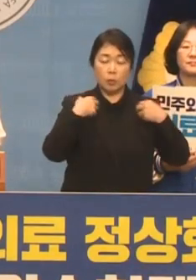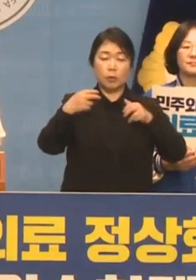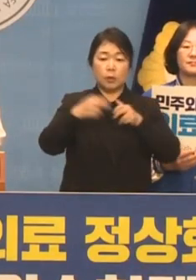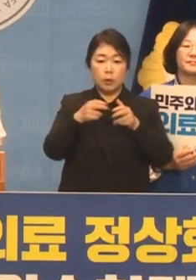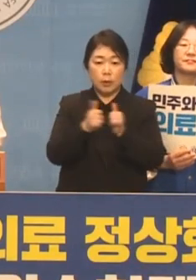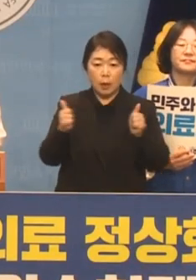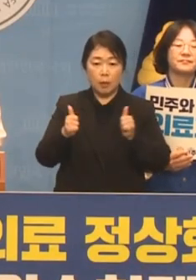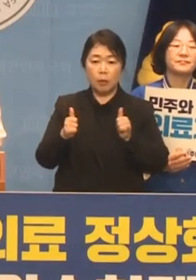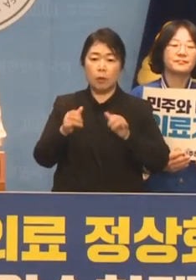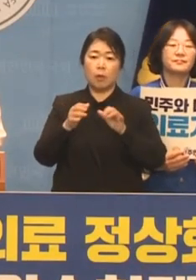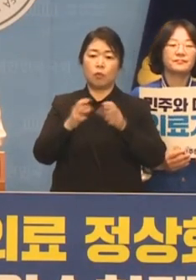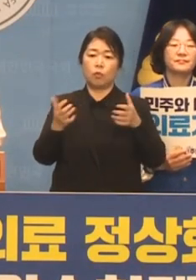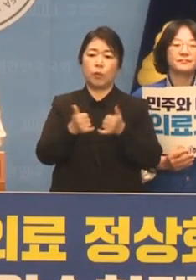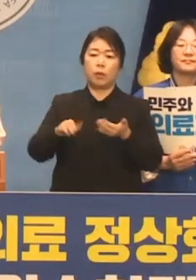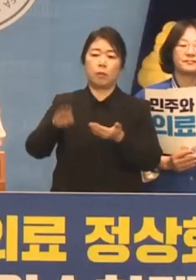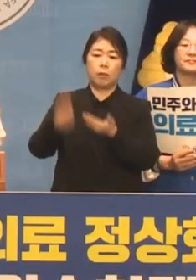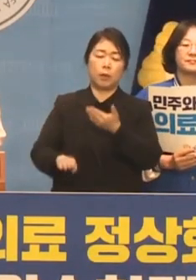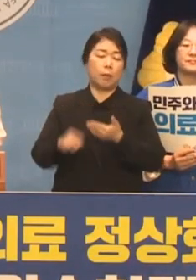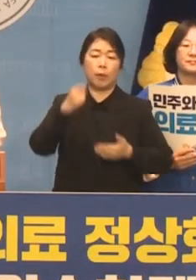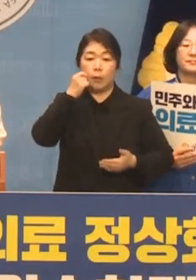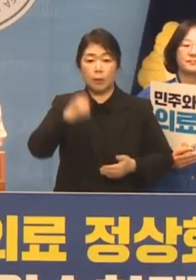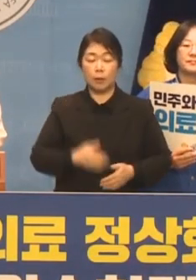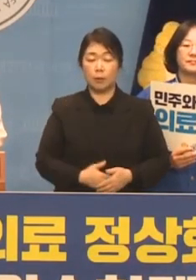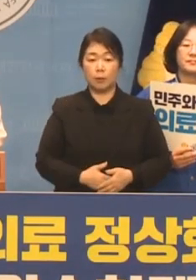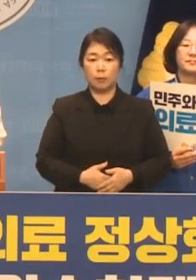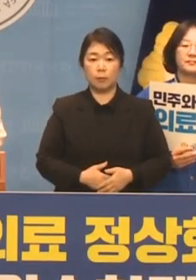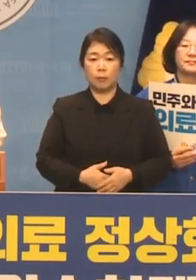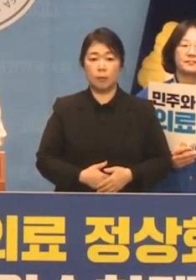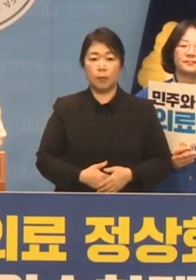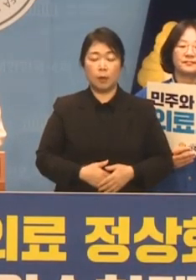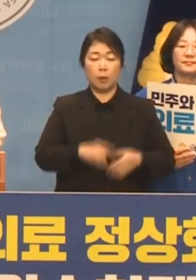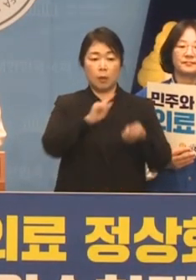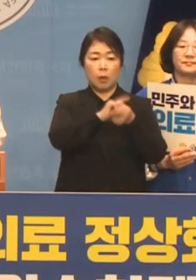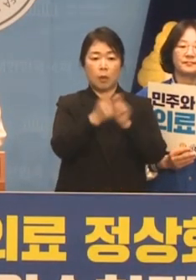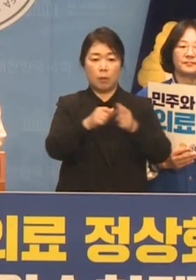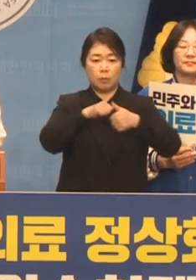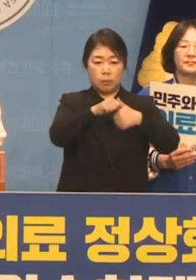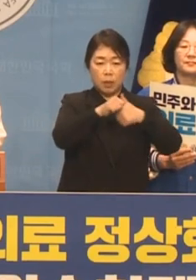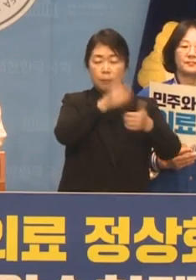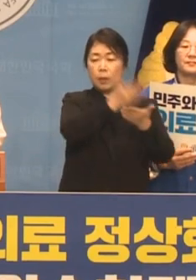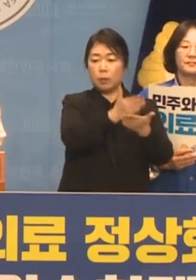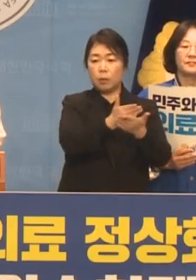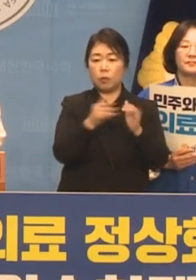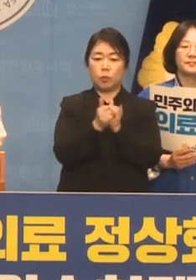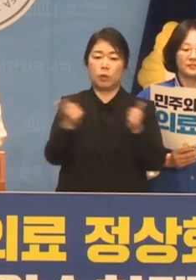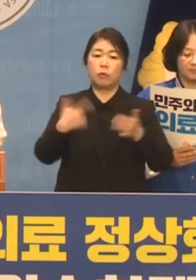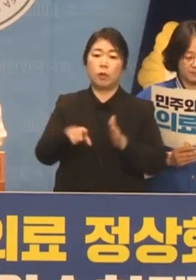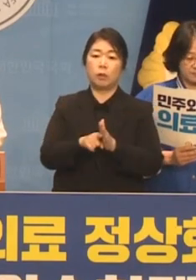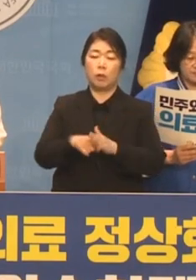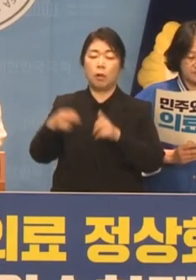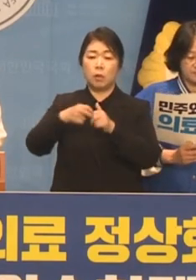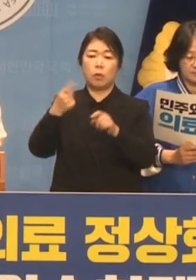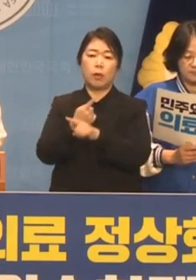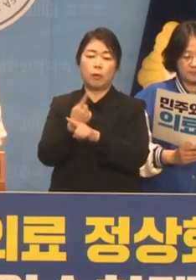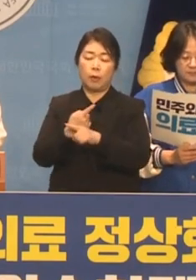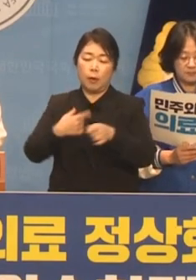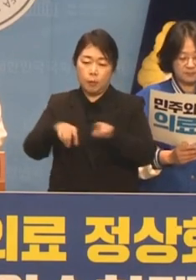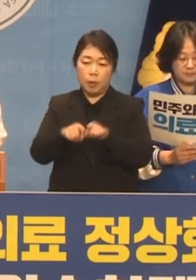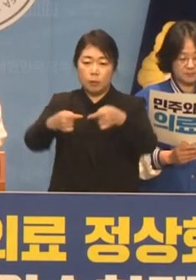국민 위에 설 수 없습니다 힘겨루기 싸움에서 벗어나 국민들을 위한 의료 개혁에 함께